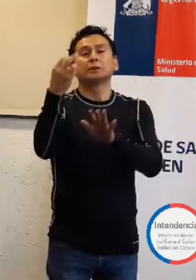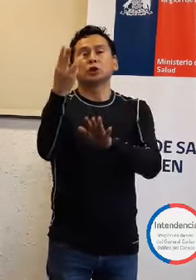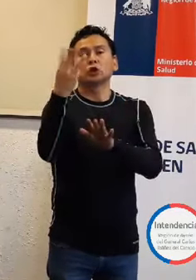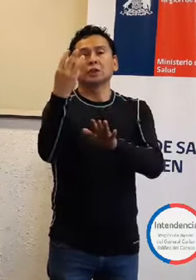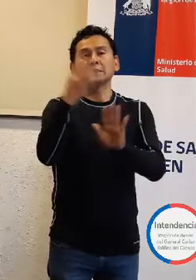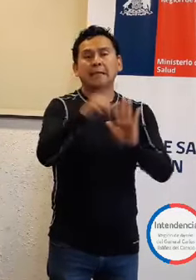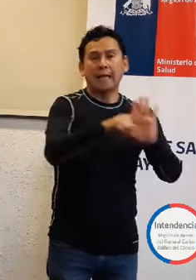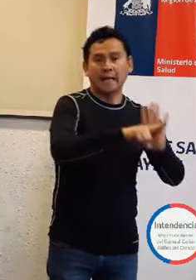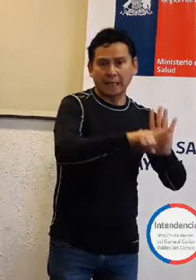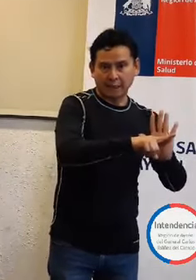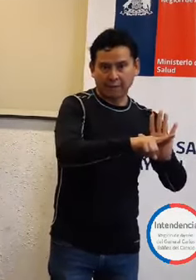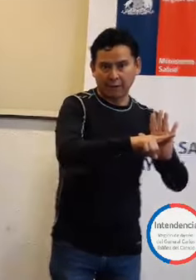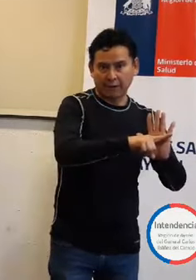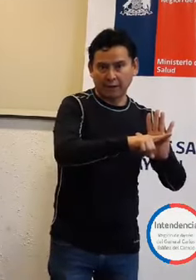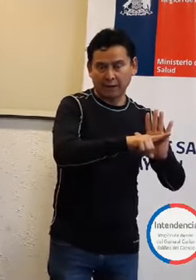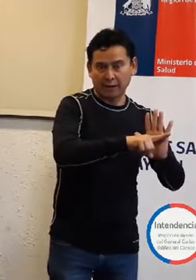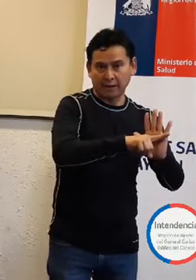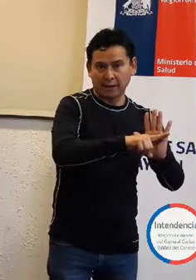negativas.